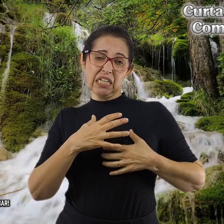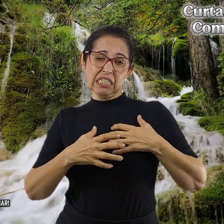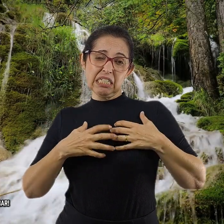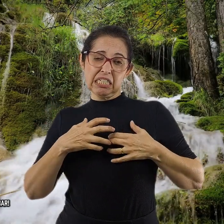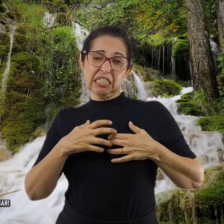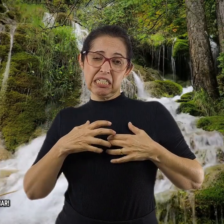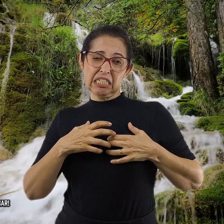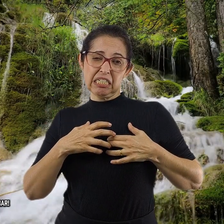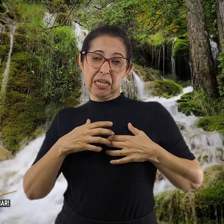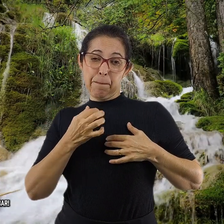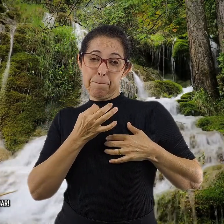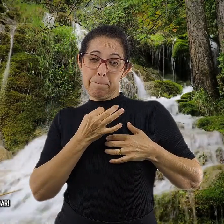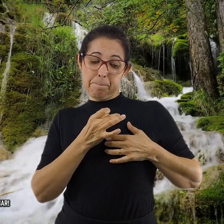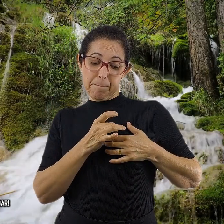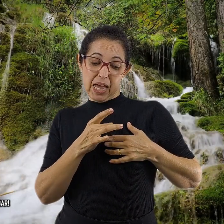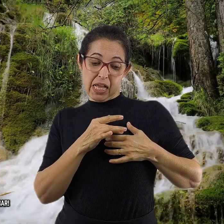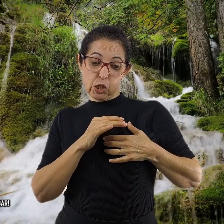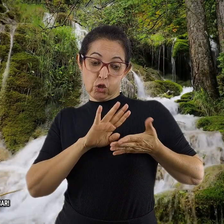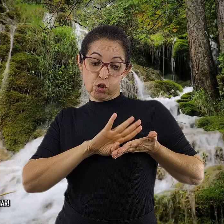inquietações e medos.